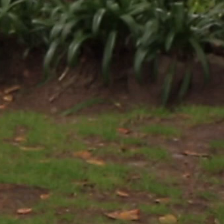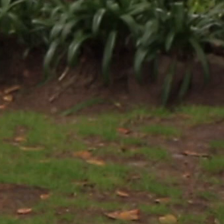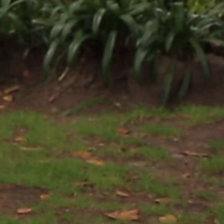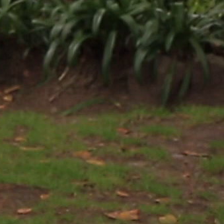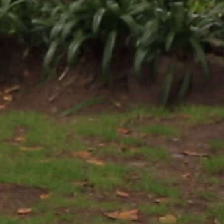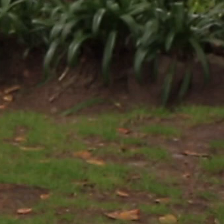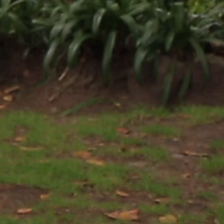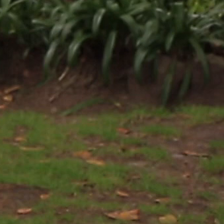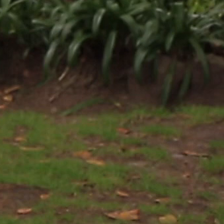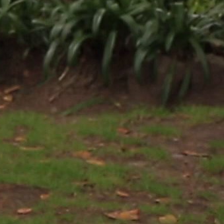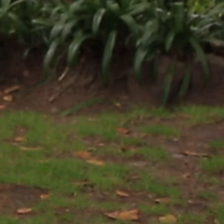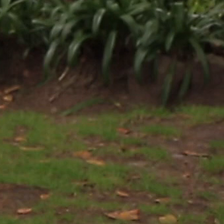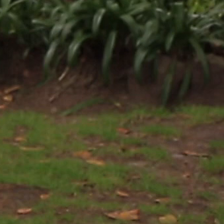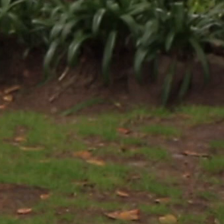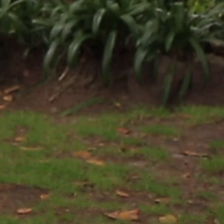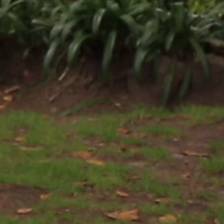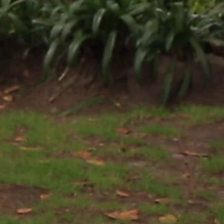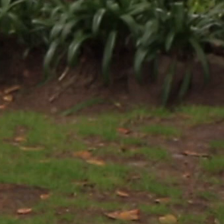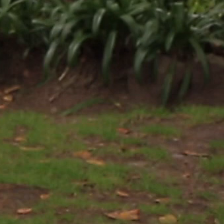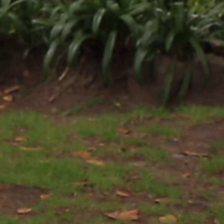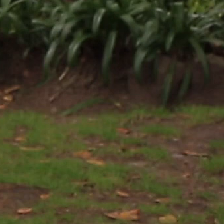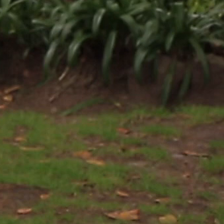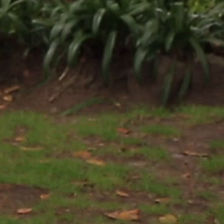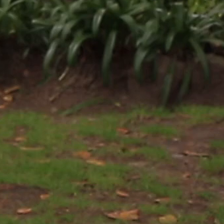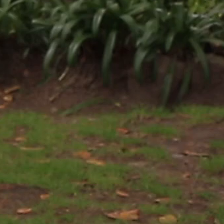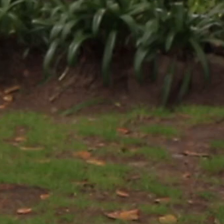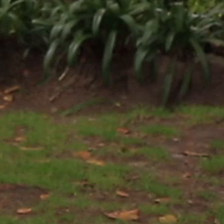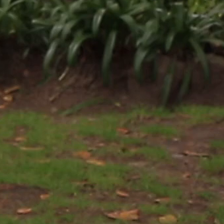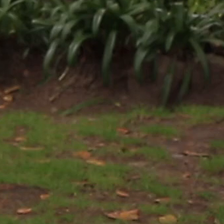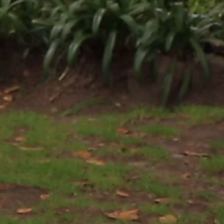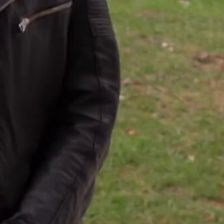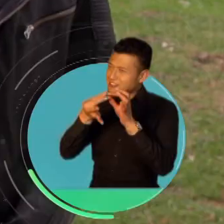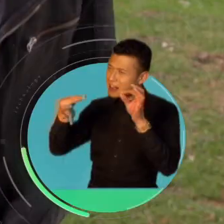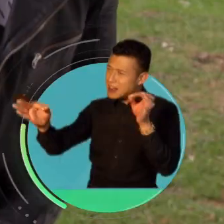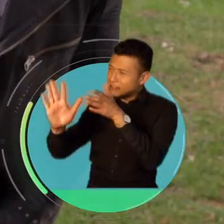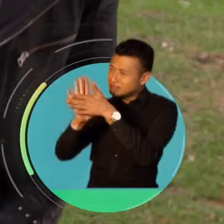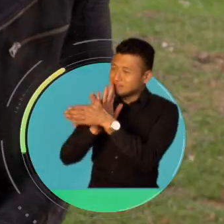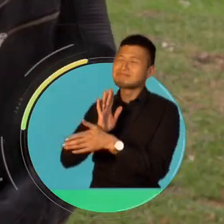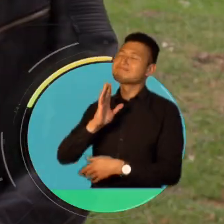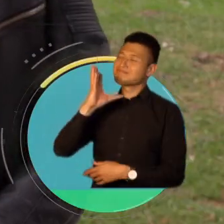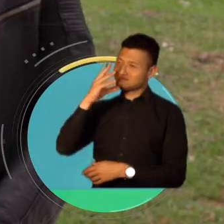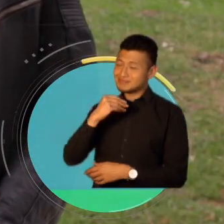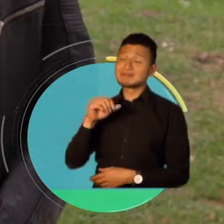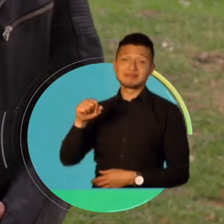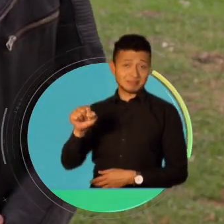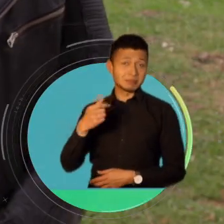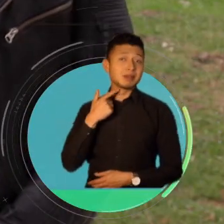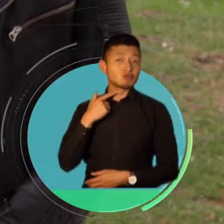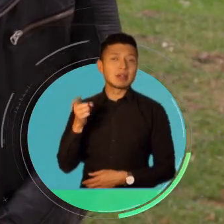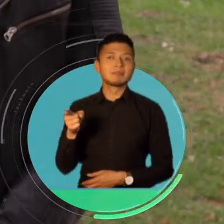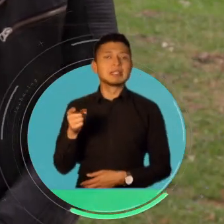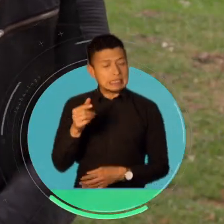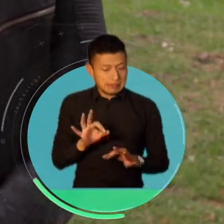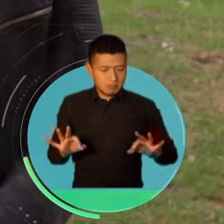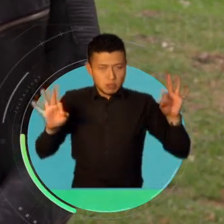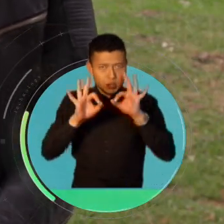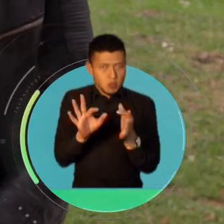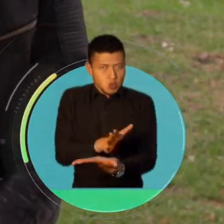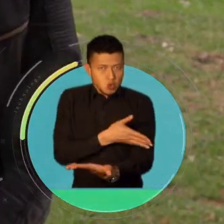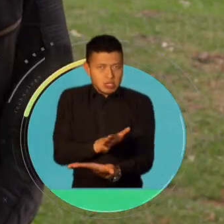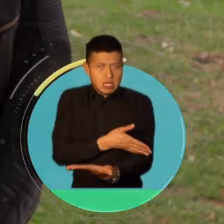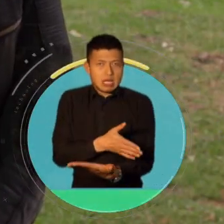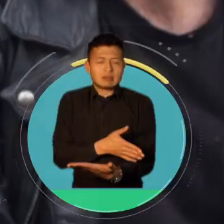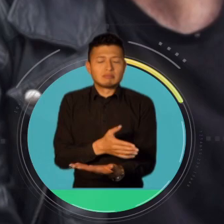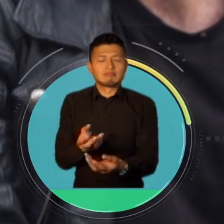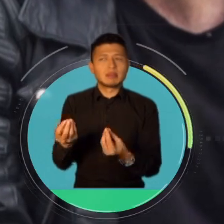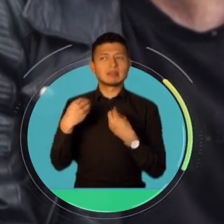la música llegue a todas nuestras regiones empecemos contigo Camila me gusta mucho ese mensaje también Mira yo creo que es importante